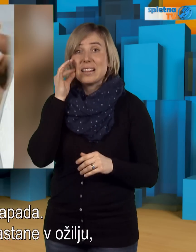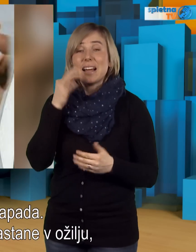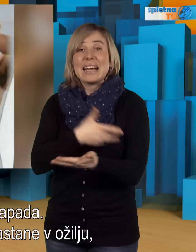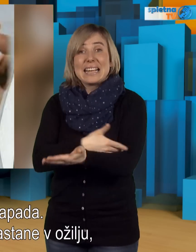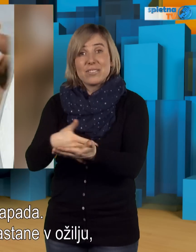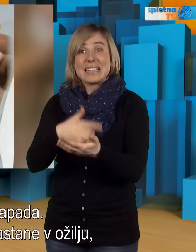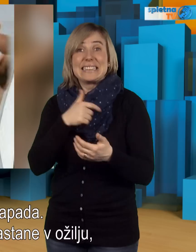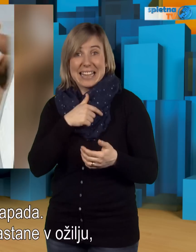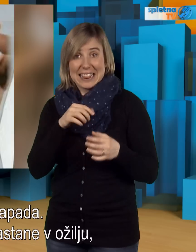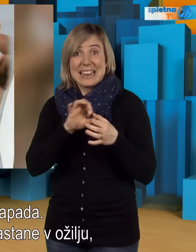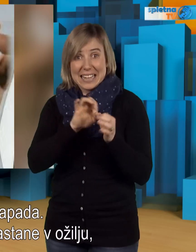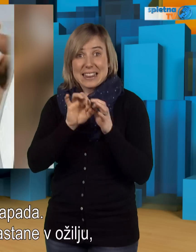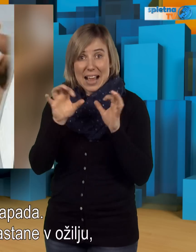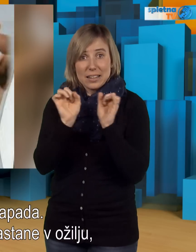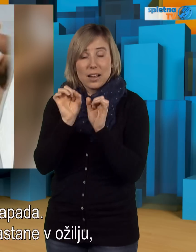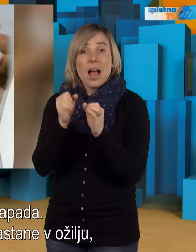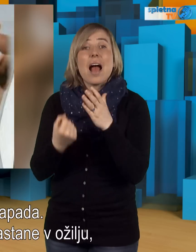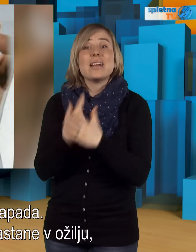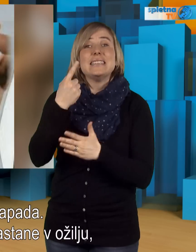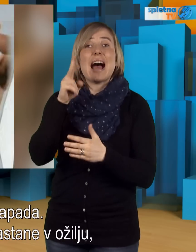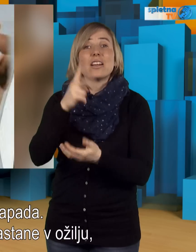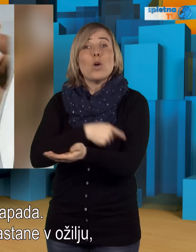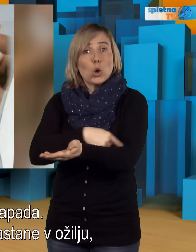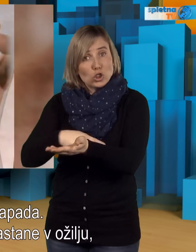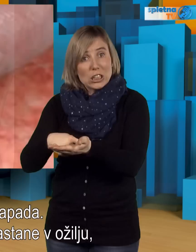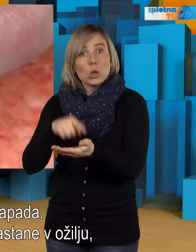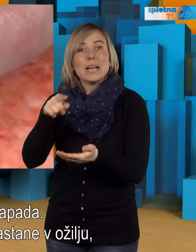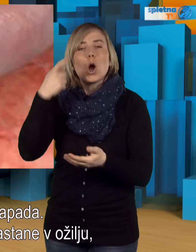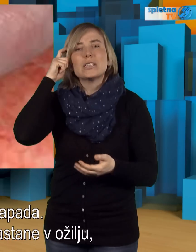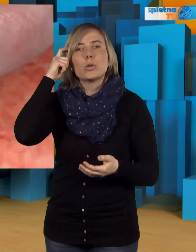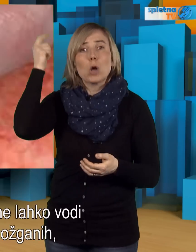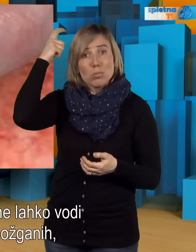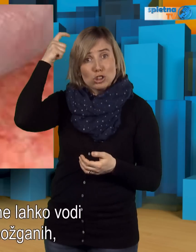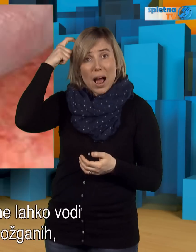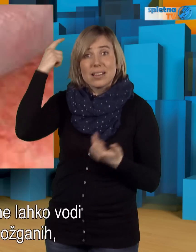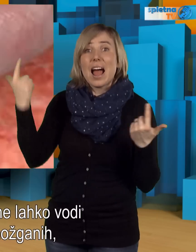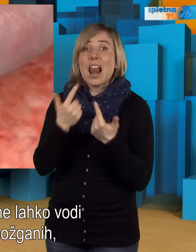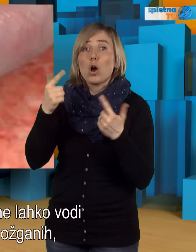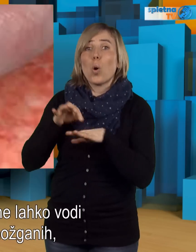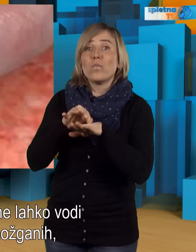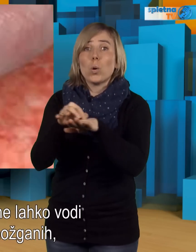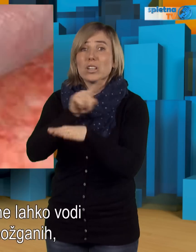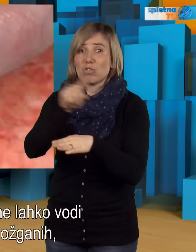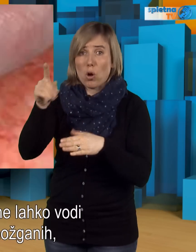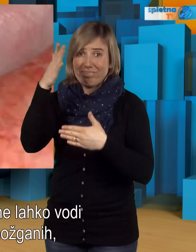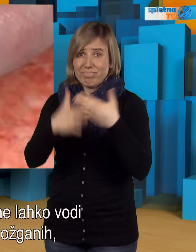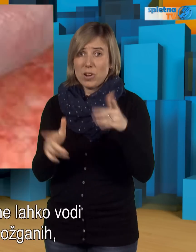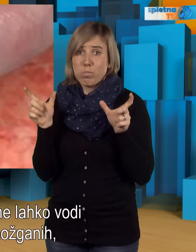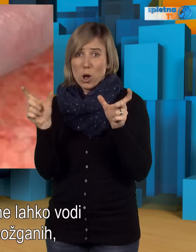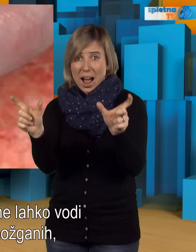Kadar krvni strdek nastane v ožilju, ki oskrbuje možgane, lahko vodi do blokade v možganih, kar povzroča kapi,